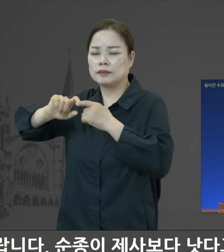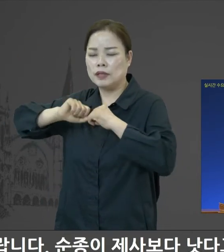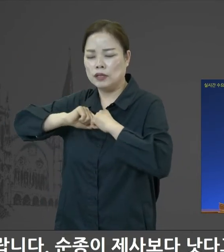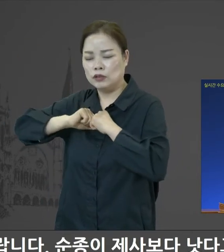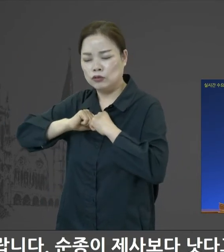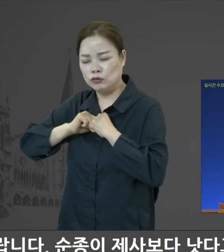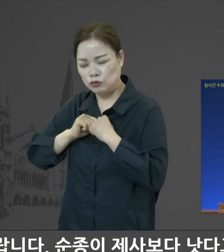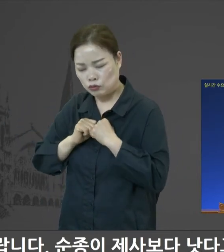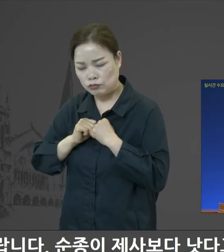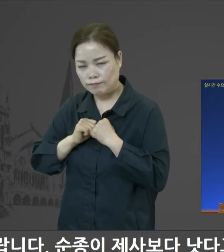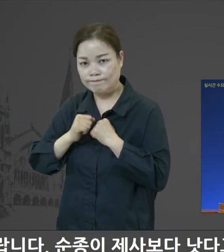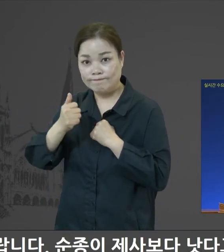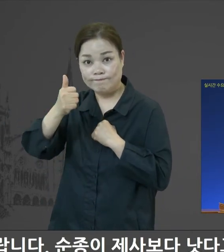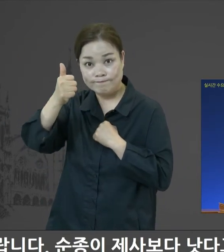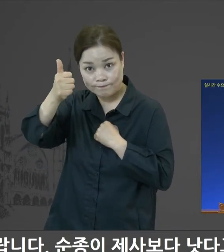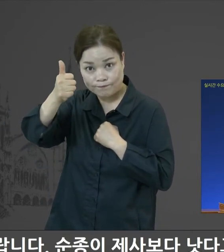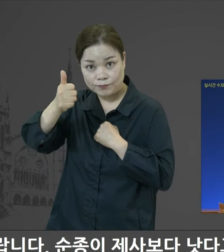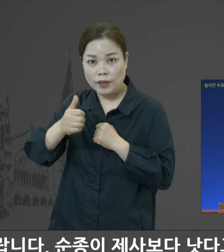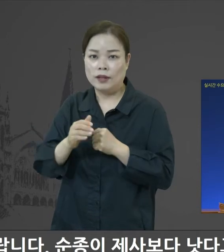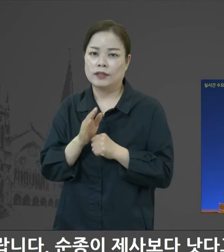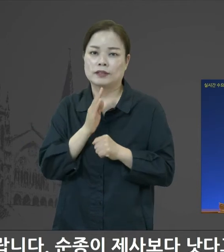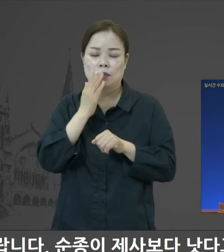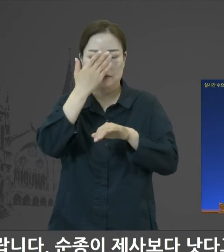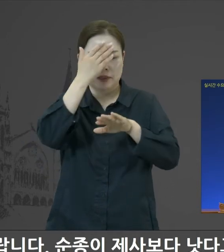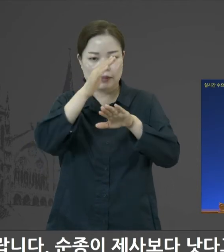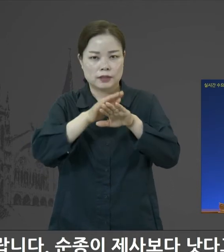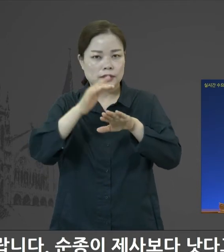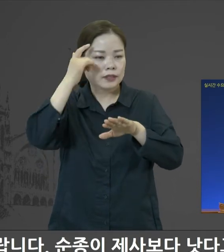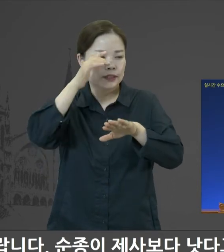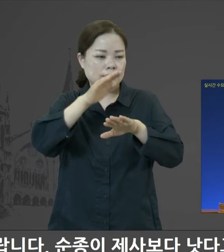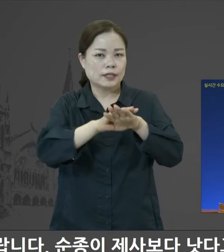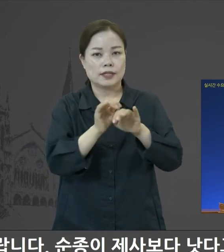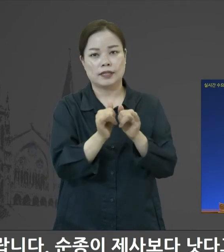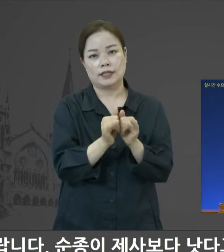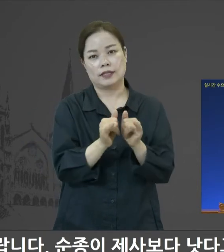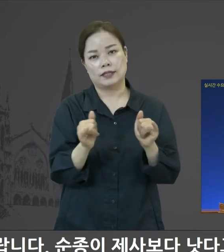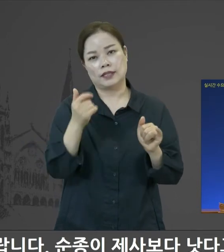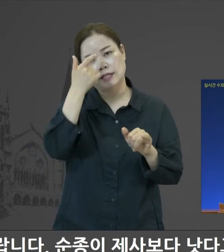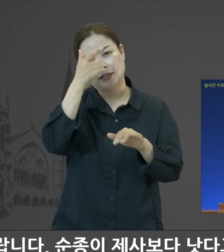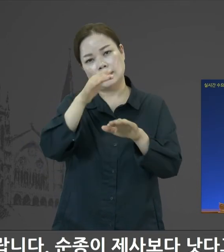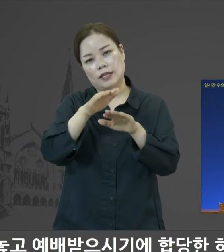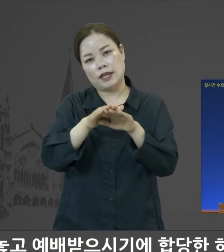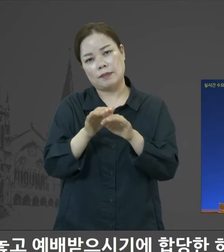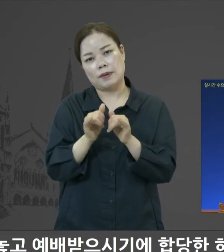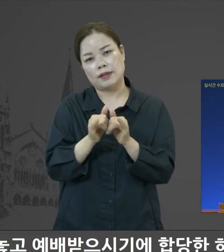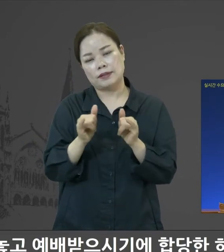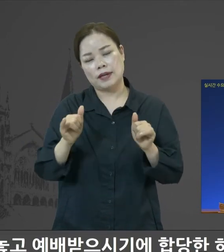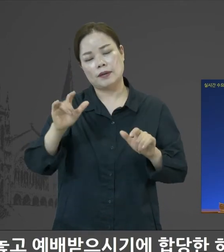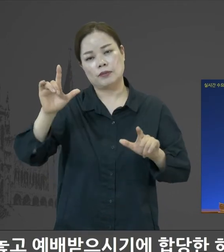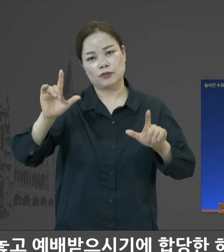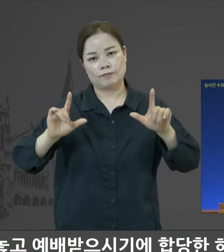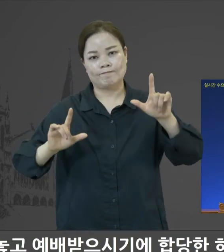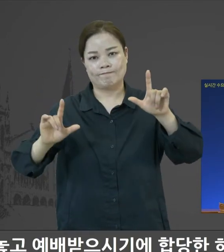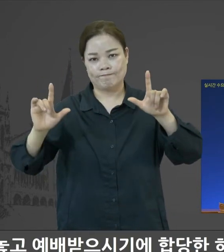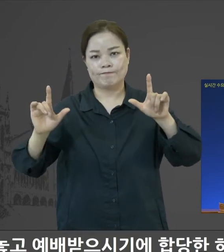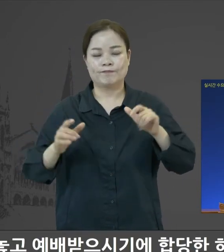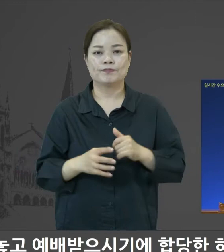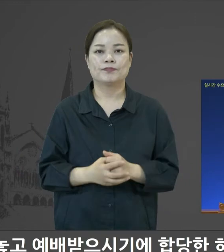순종하며 나아가는 것, 그것이 참된 지혜자의 자세요, 예배자의 자세인 것입니다.